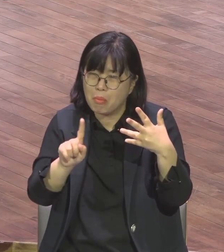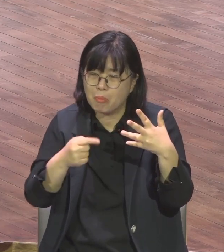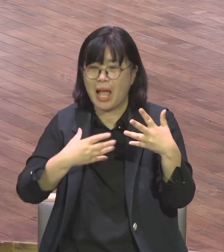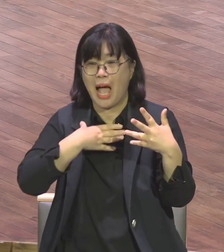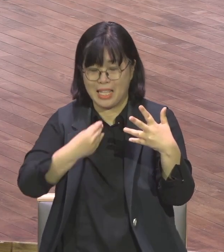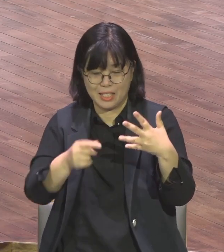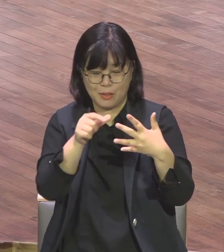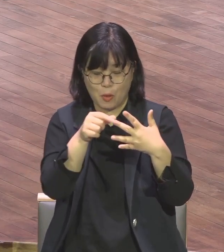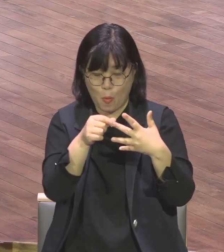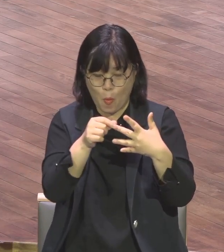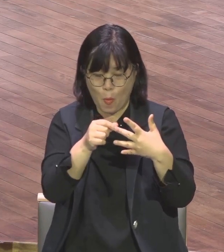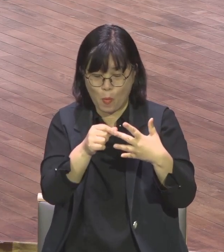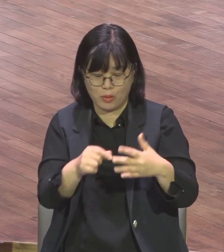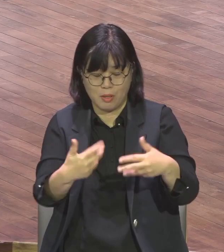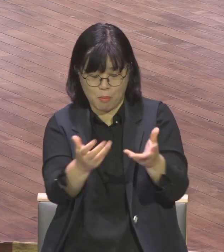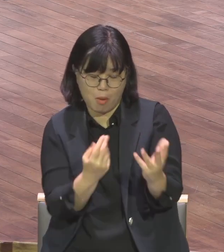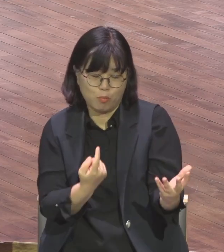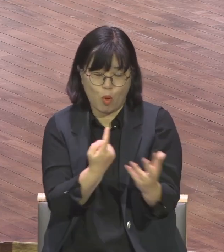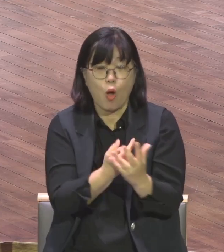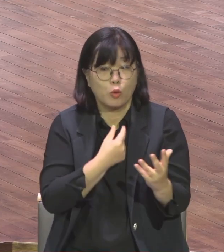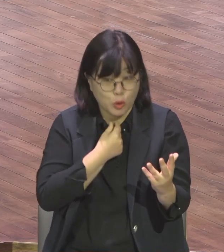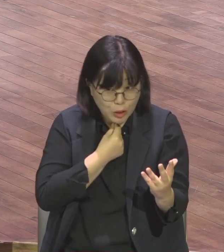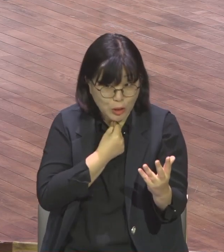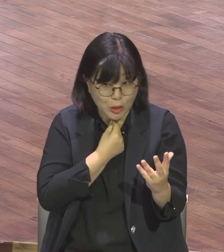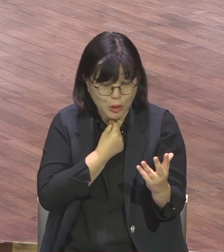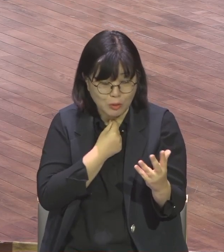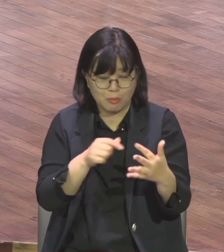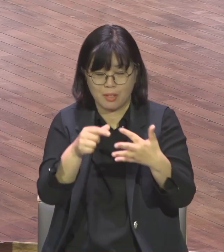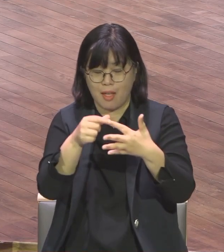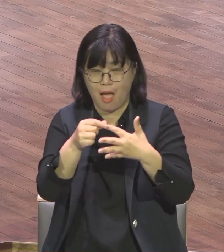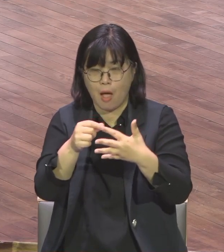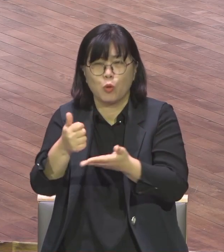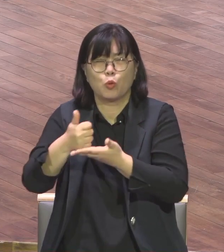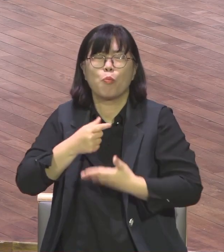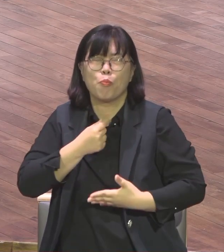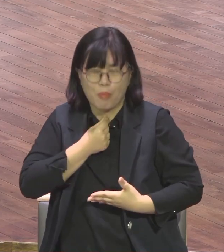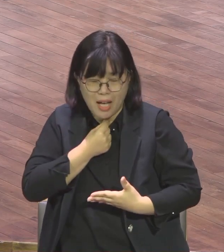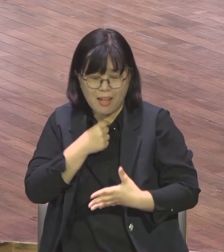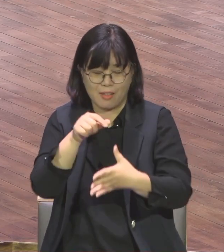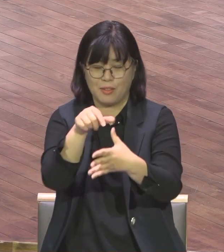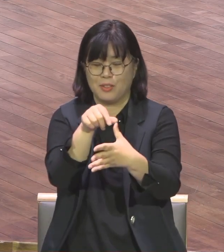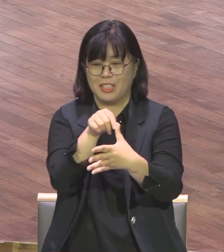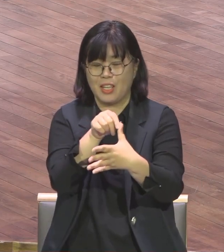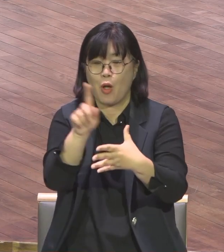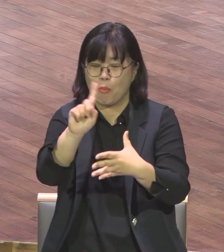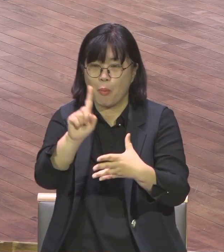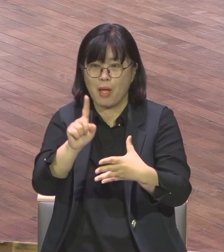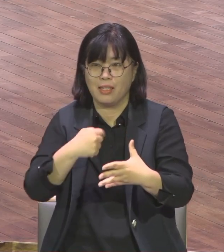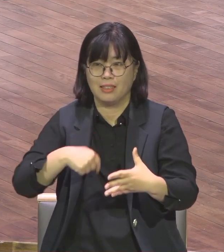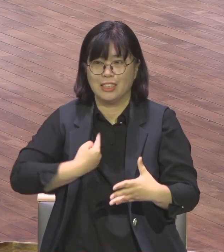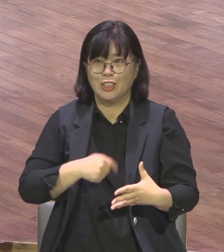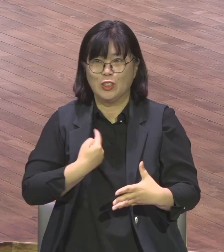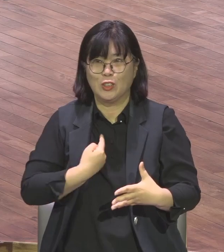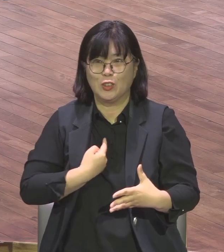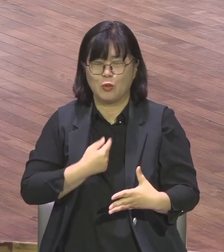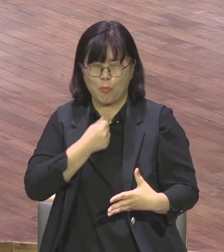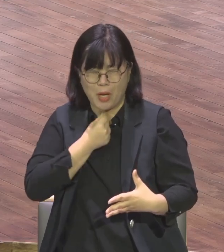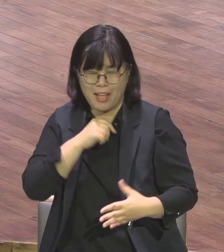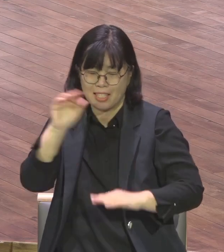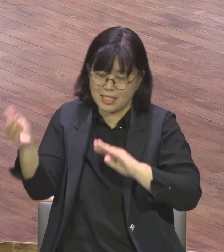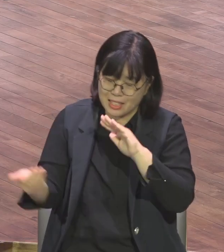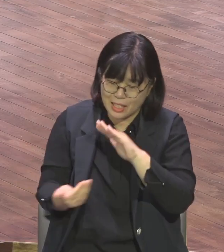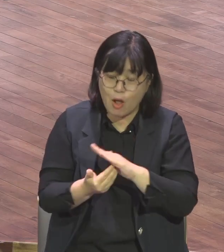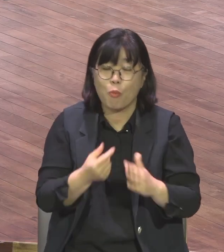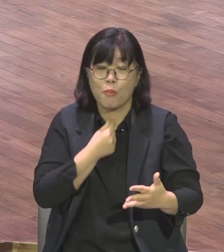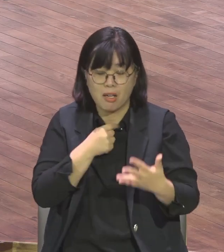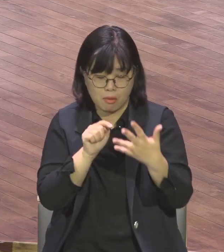애정 욕구, 그리고 4단계는 존경 욕구, 마지막 이 5단계는 자실현 욕구다